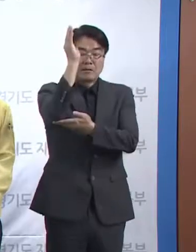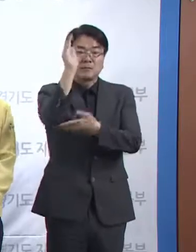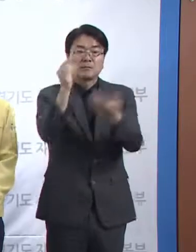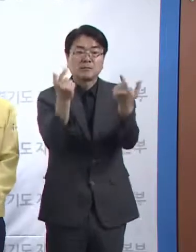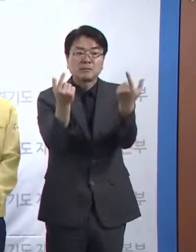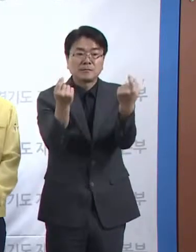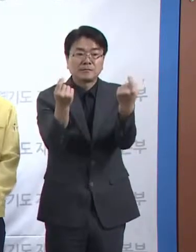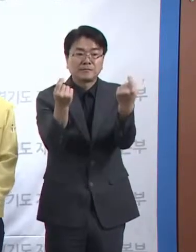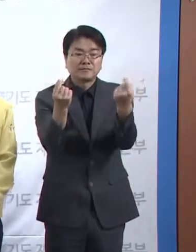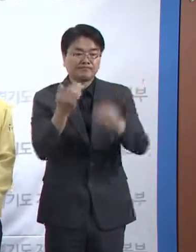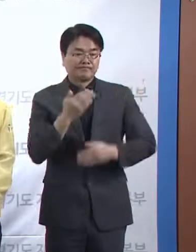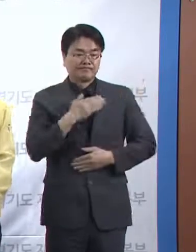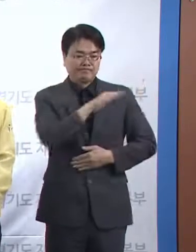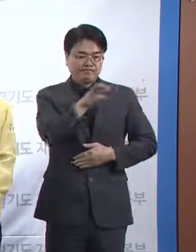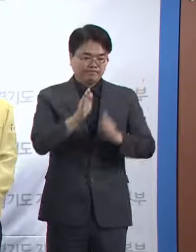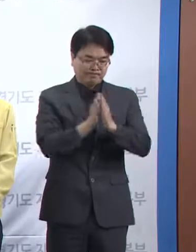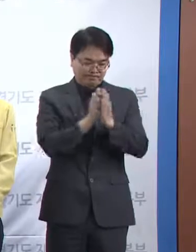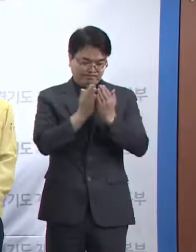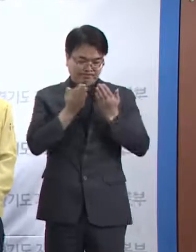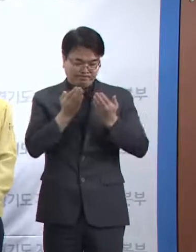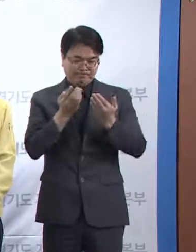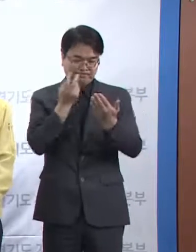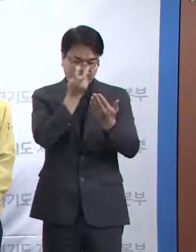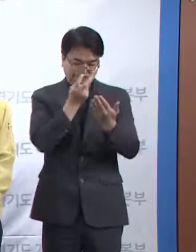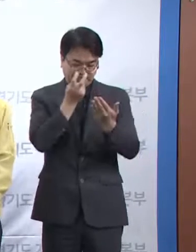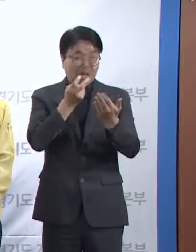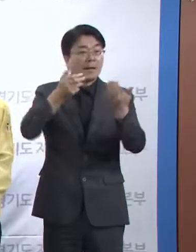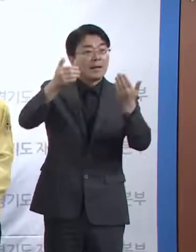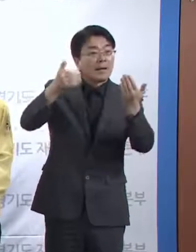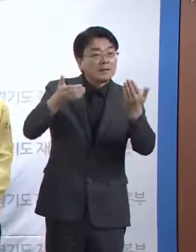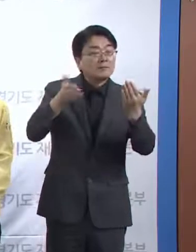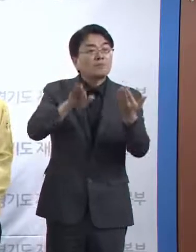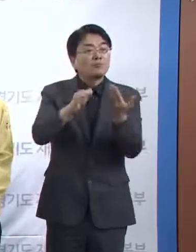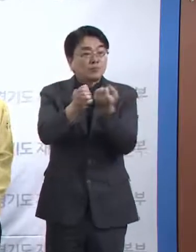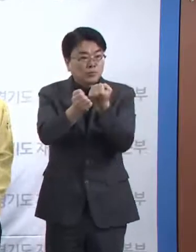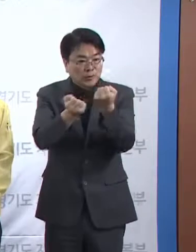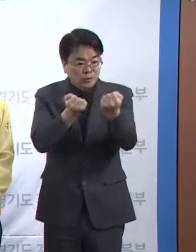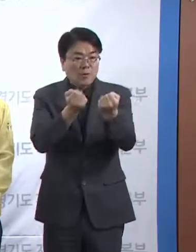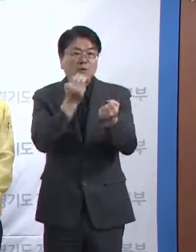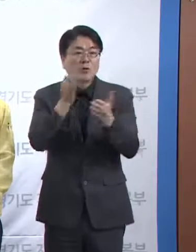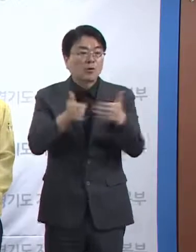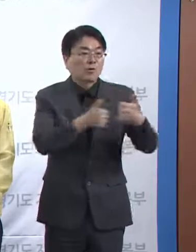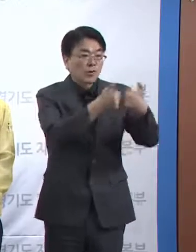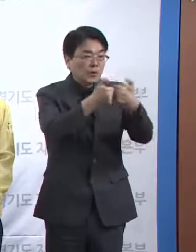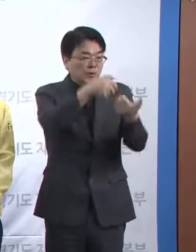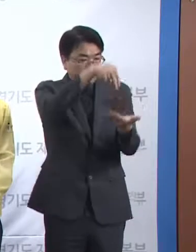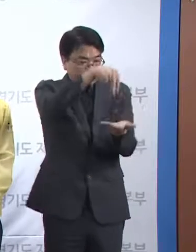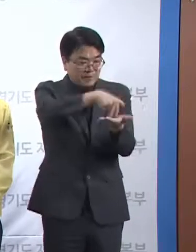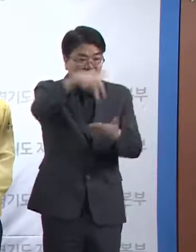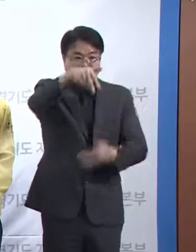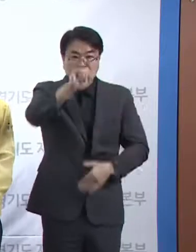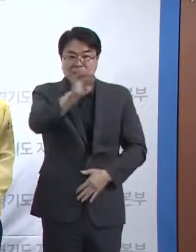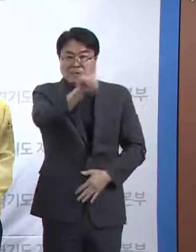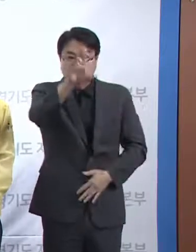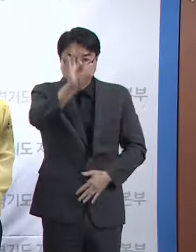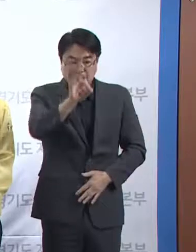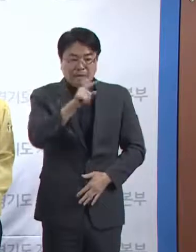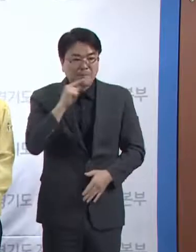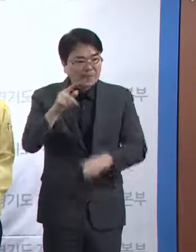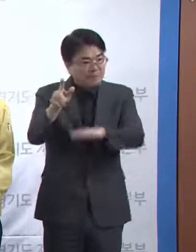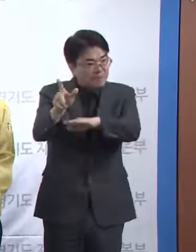저희가 본격적인 검토는 아직 못한 단계지만 도의회 차원에서 지방채 발행에 대해서 논의하고